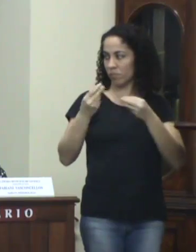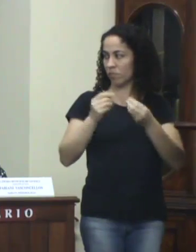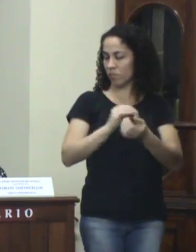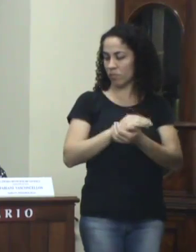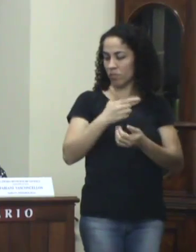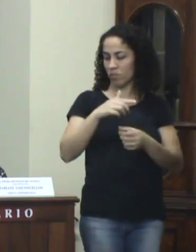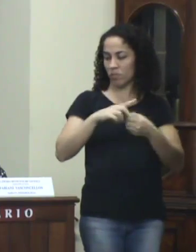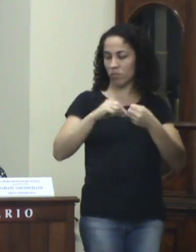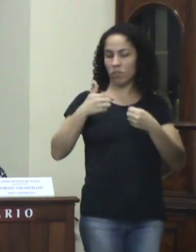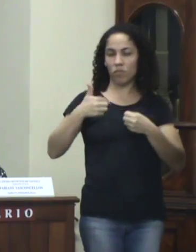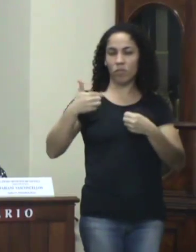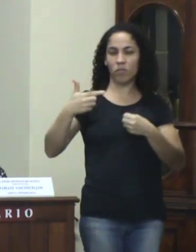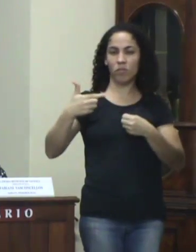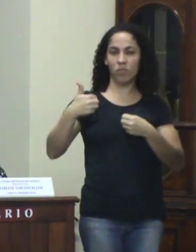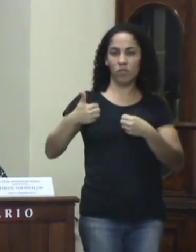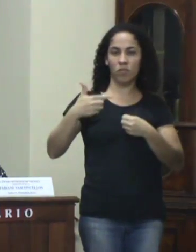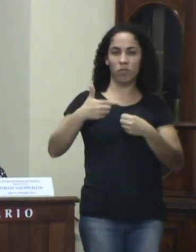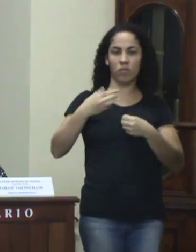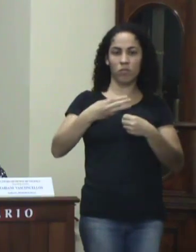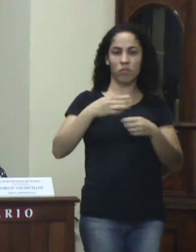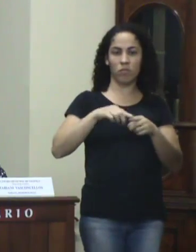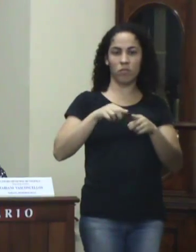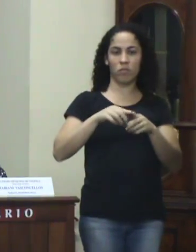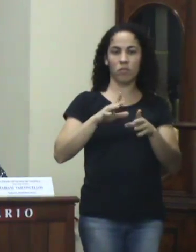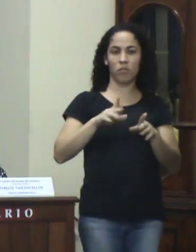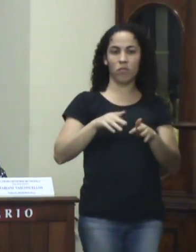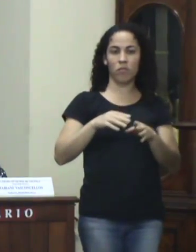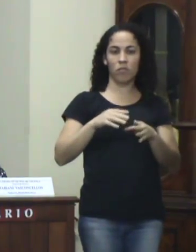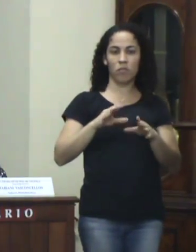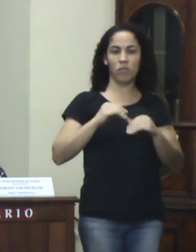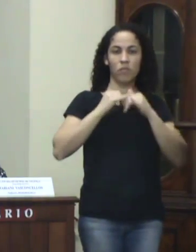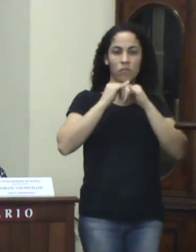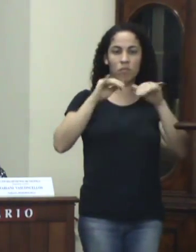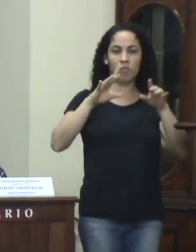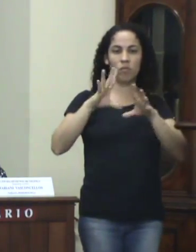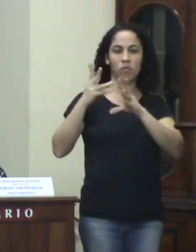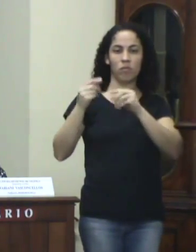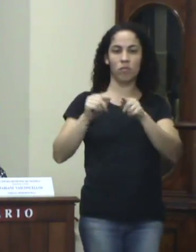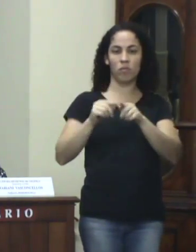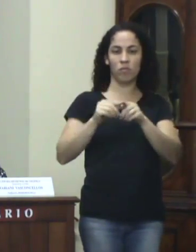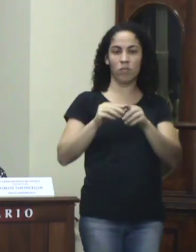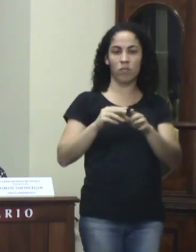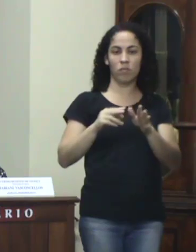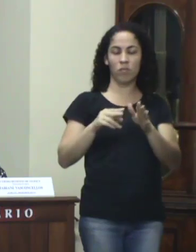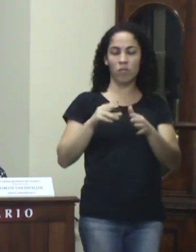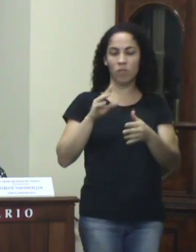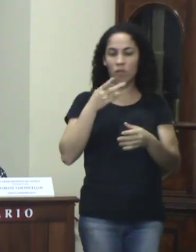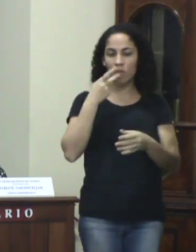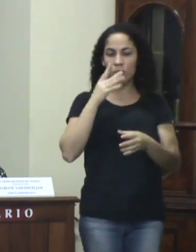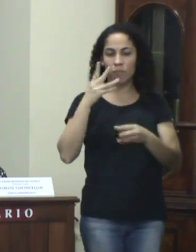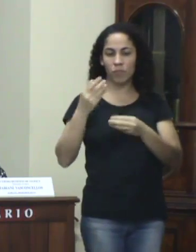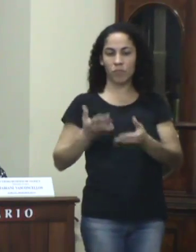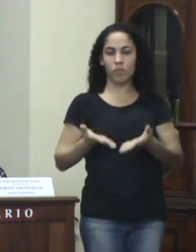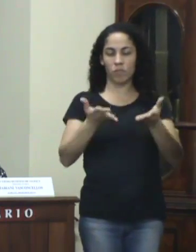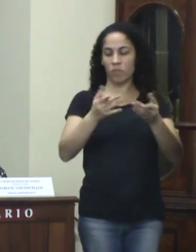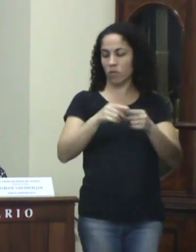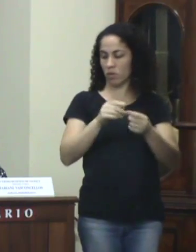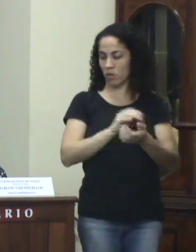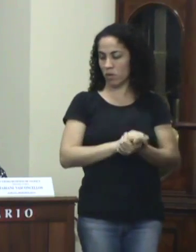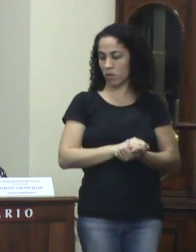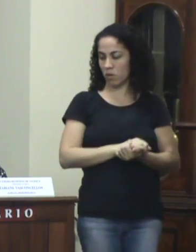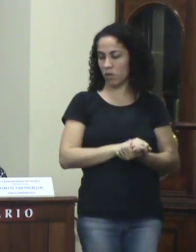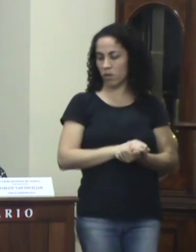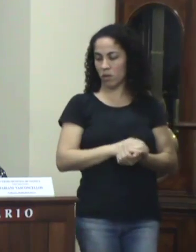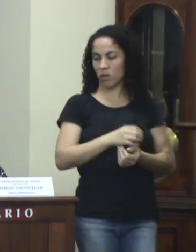artigo 123 do Regimento Interno, solicita a Vossa Excelência que submeta a presente indicação para apreciação do plenário. E, se aprovada,